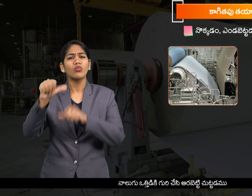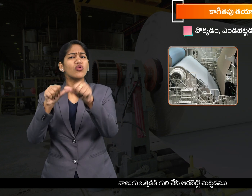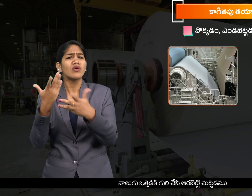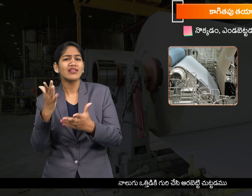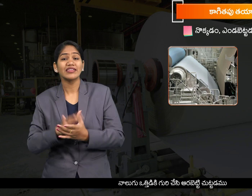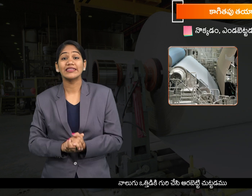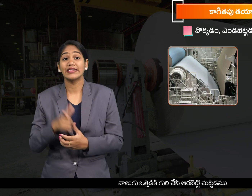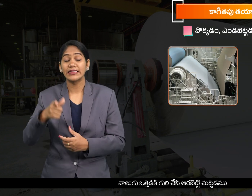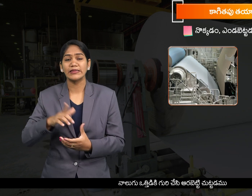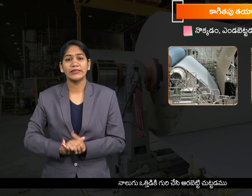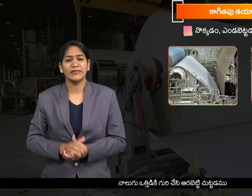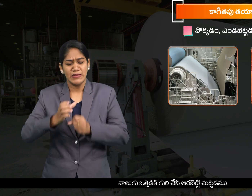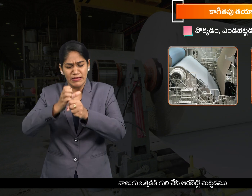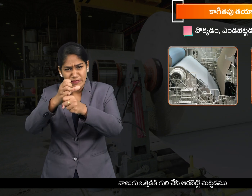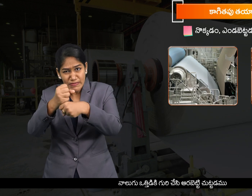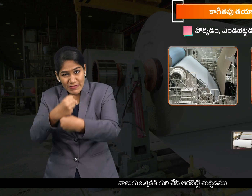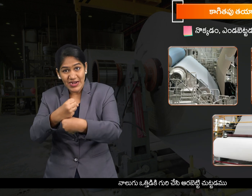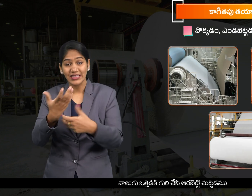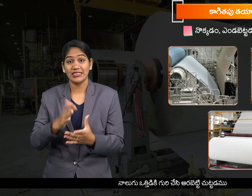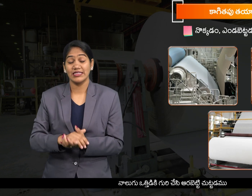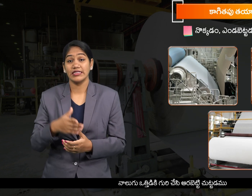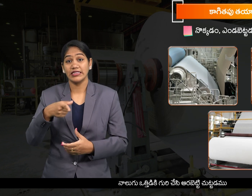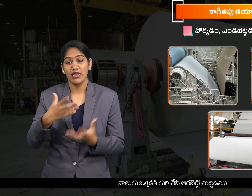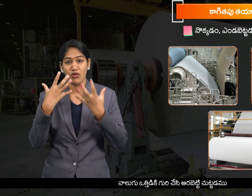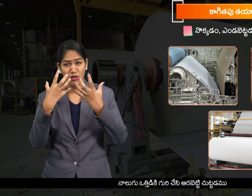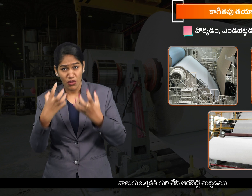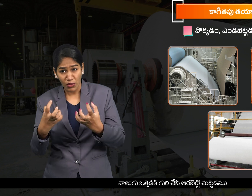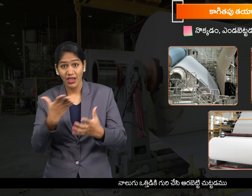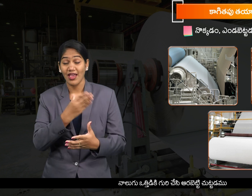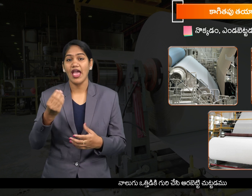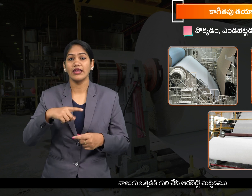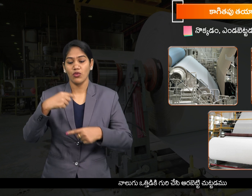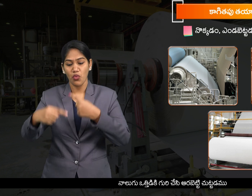4. ఒత్తిడికి గురిచేసి ఆరబెట్టి చుట్టడం.